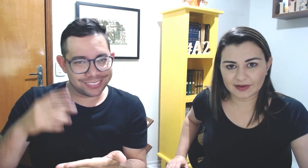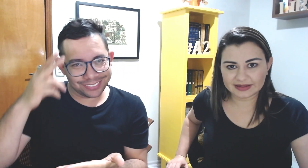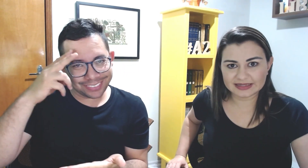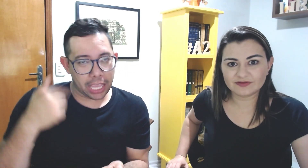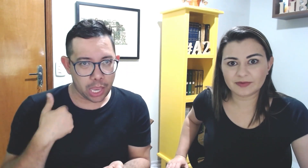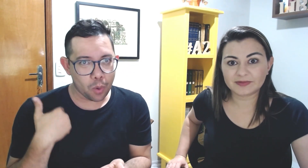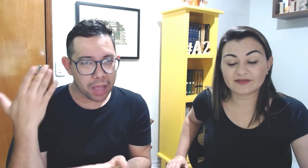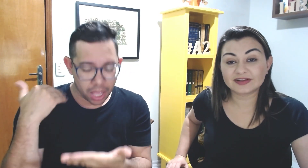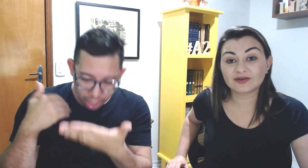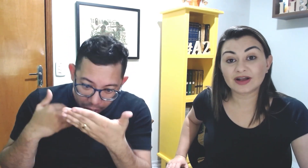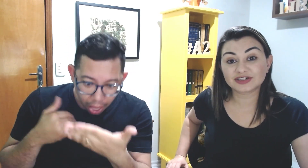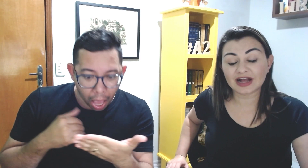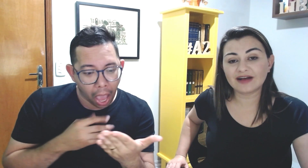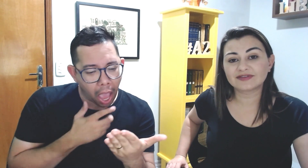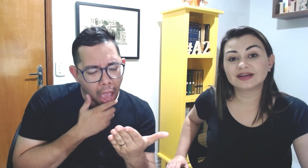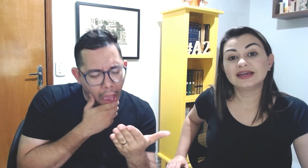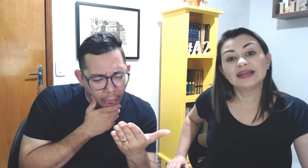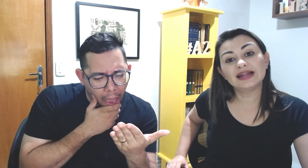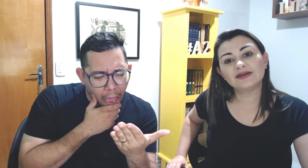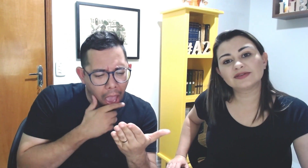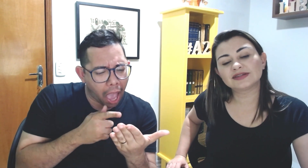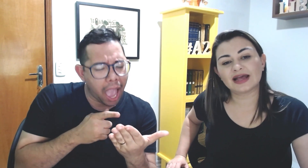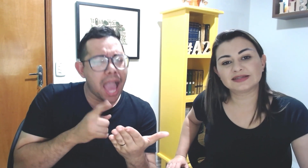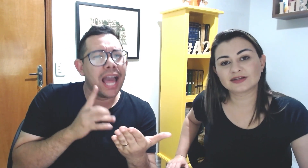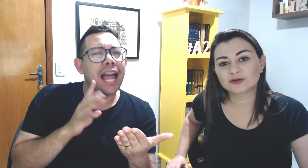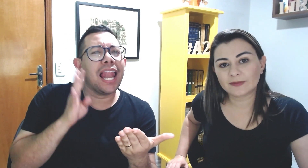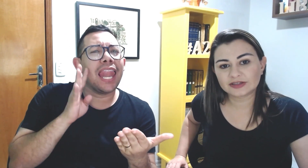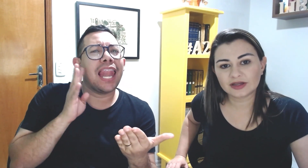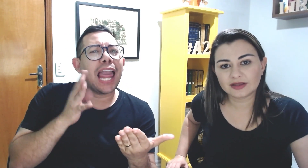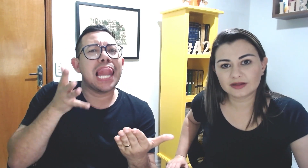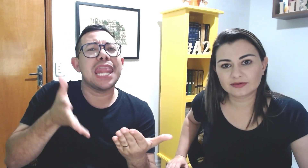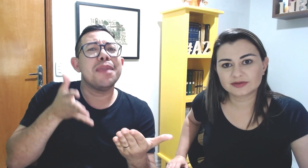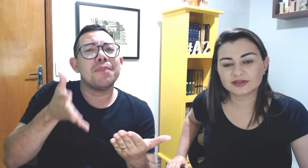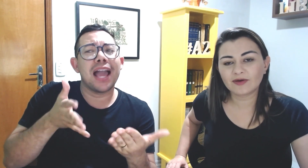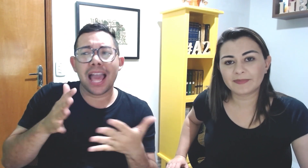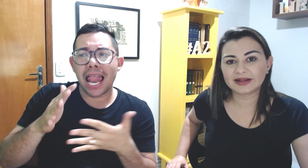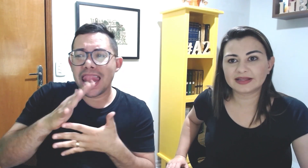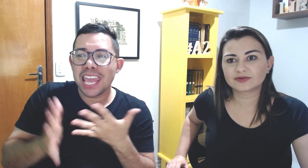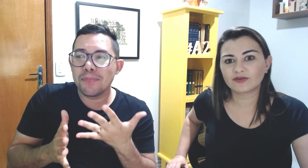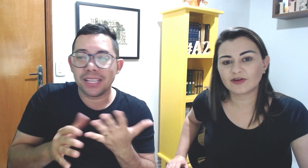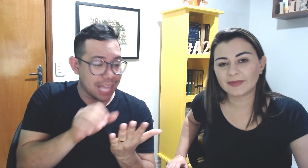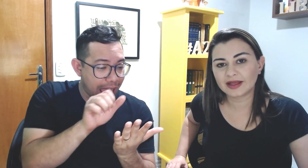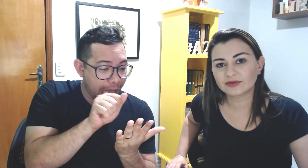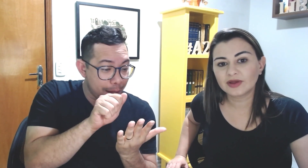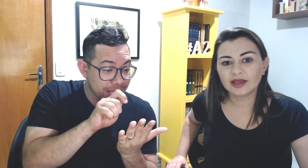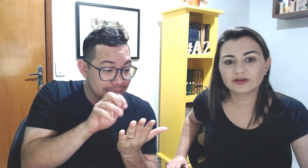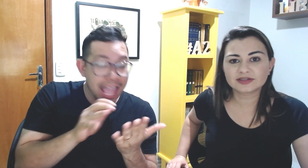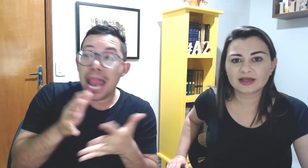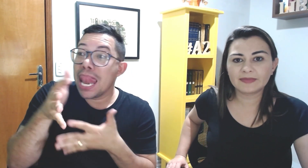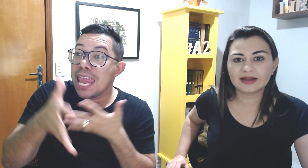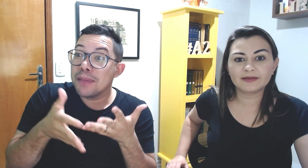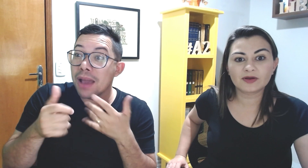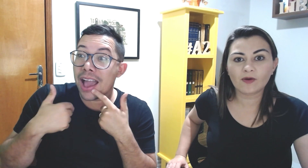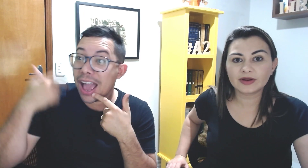aquele adesivo a primeira vez, eu achava que língua de sinais era somente aquilo. Se eu aprendesse o alfabeto, eu já saberia me comunicar